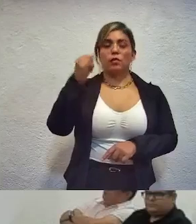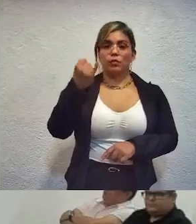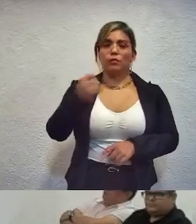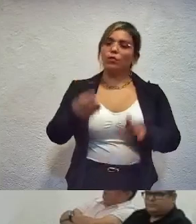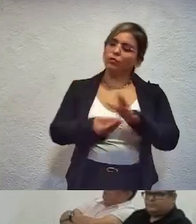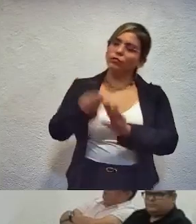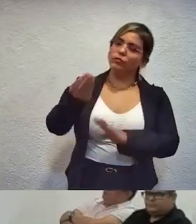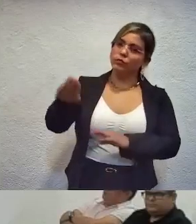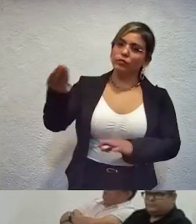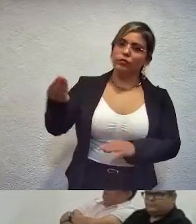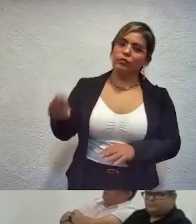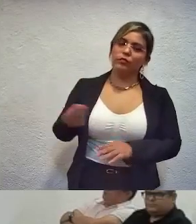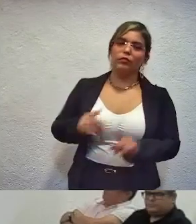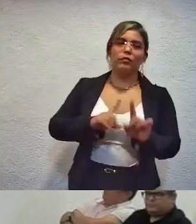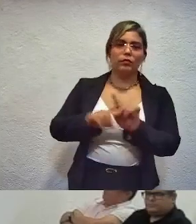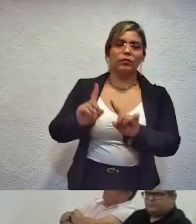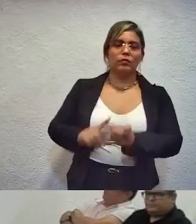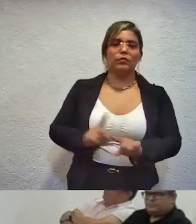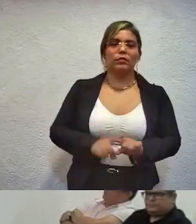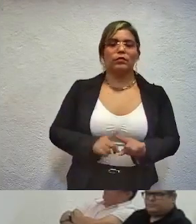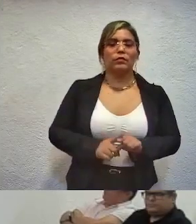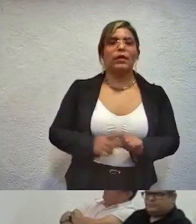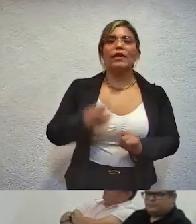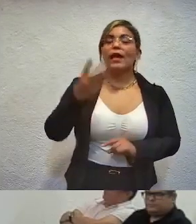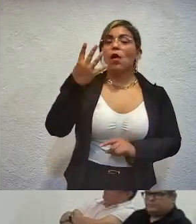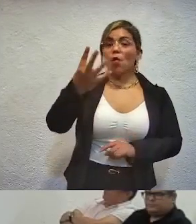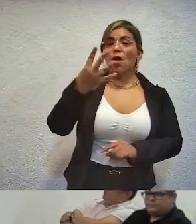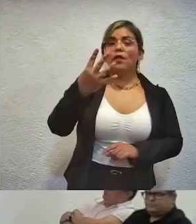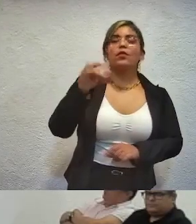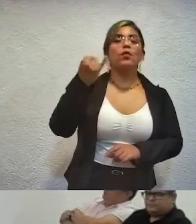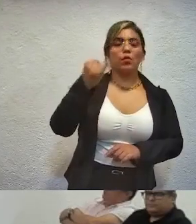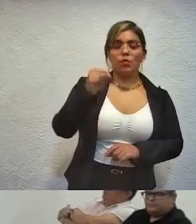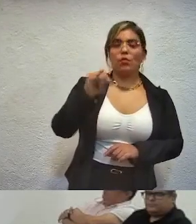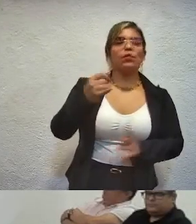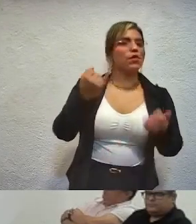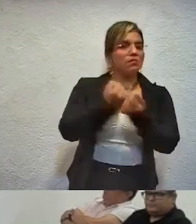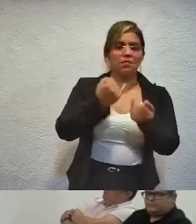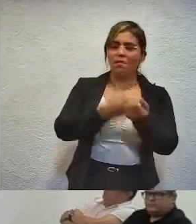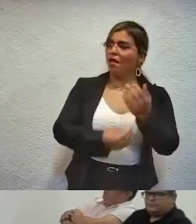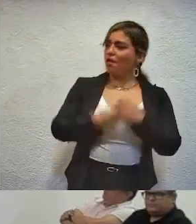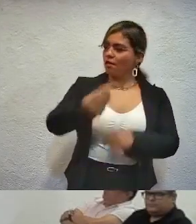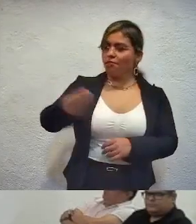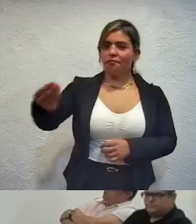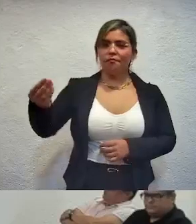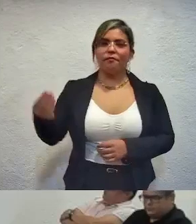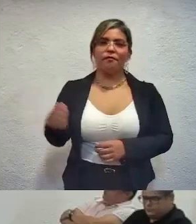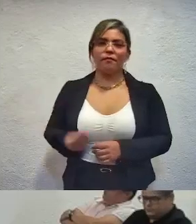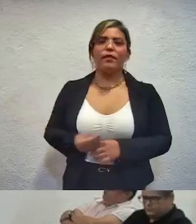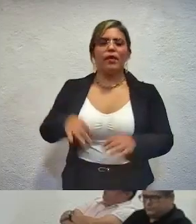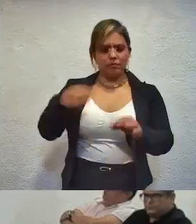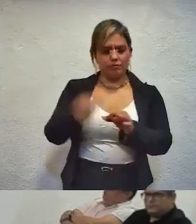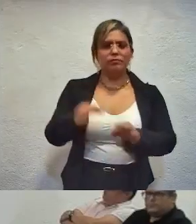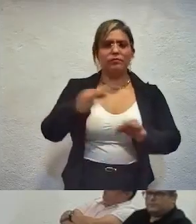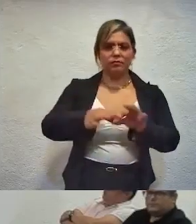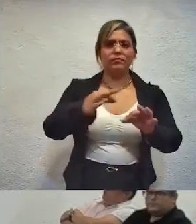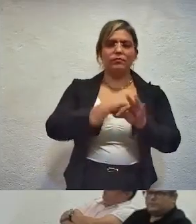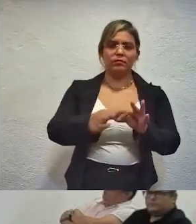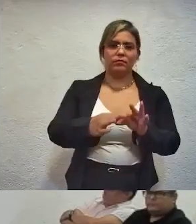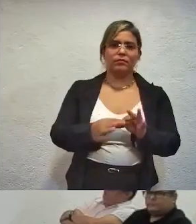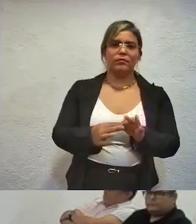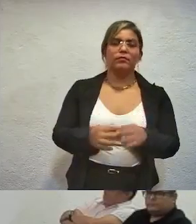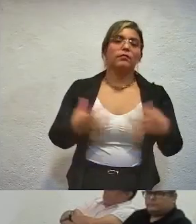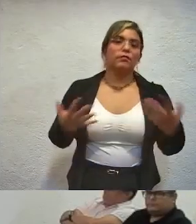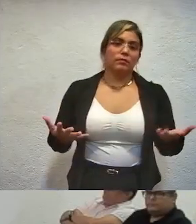informes con las actuaciones respectivas se recibieron el 4 de ese mismo mes, siendo presentados en tiempo y forma, con lo cual